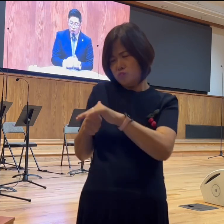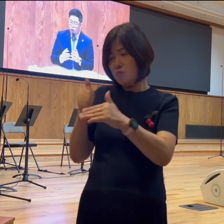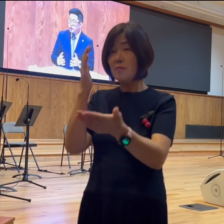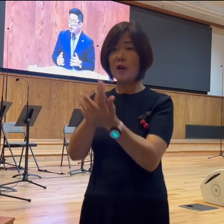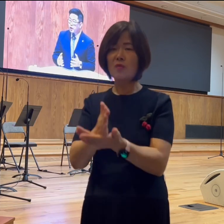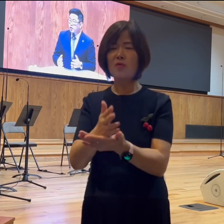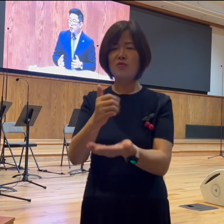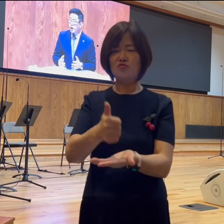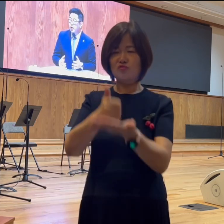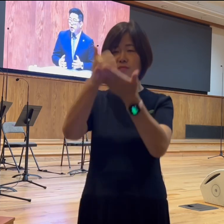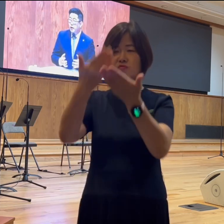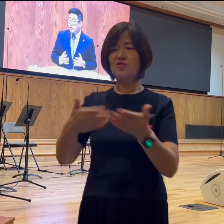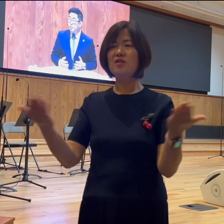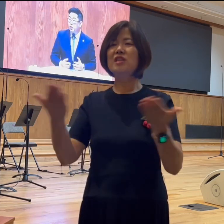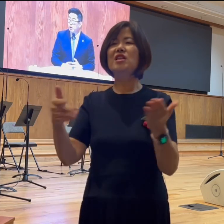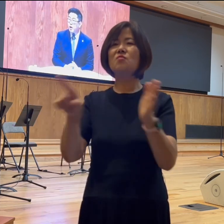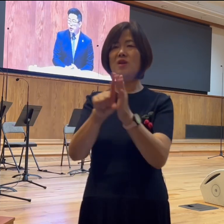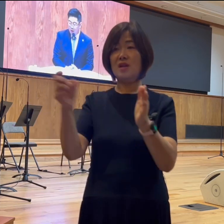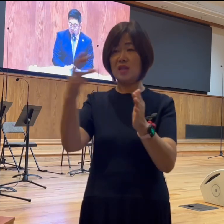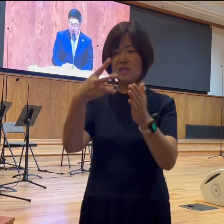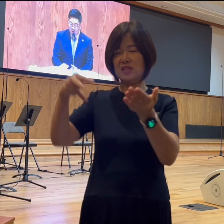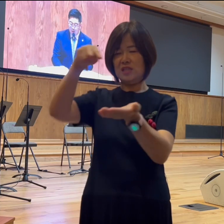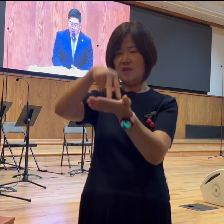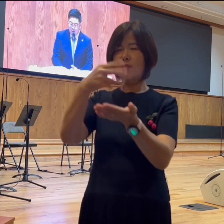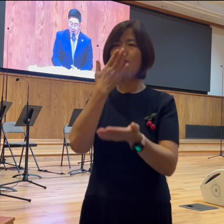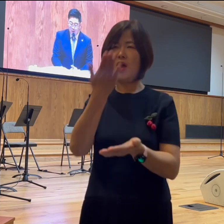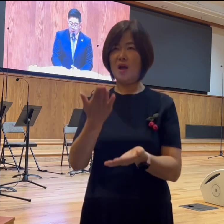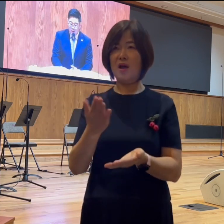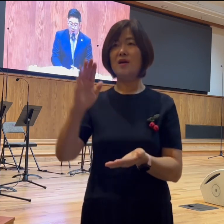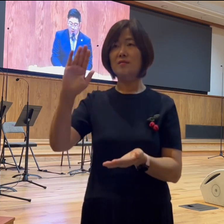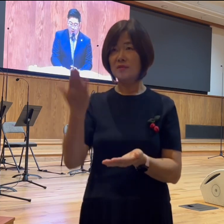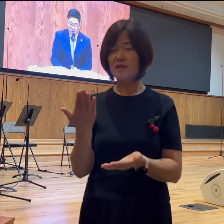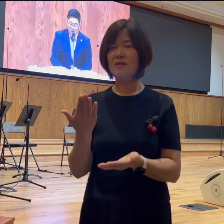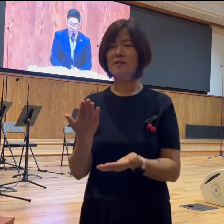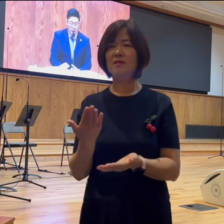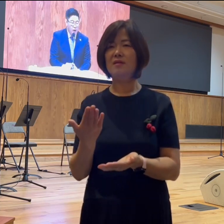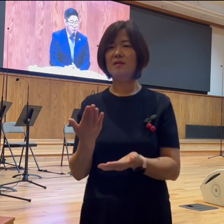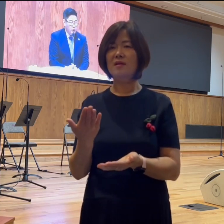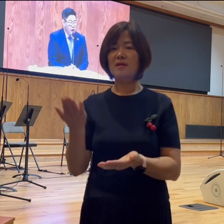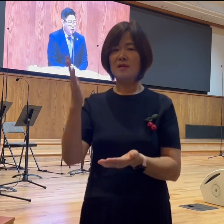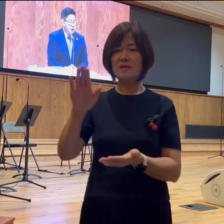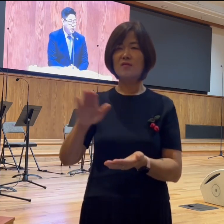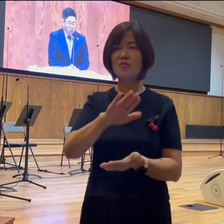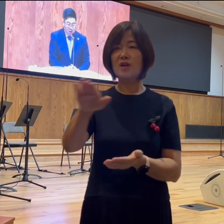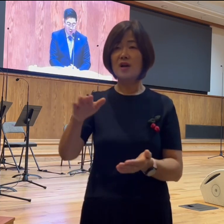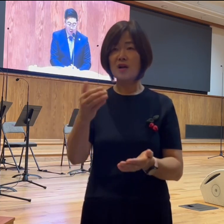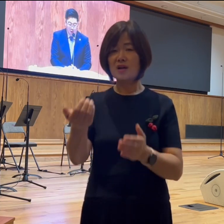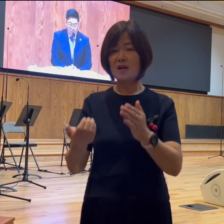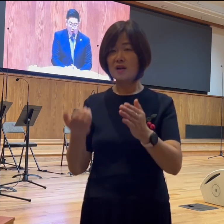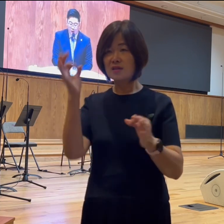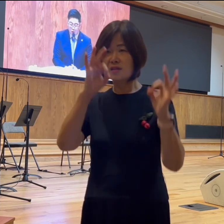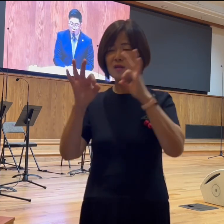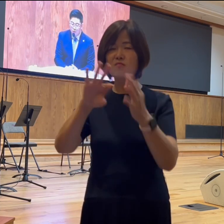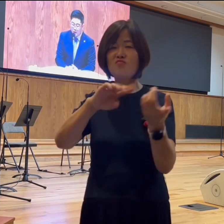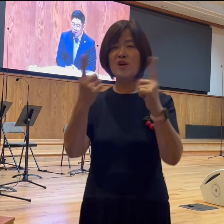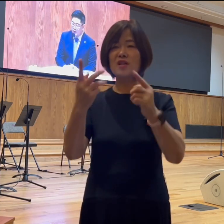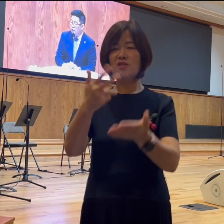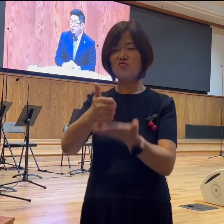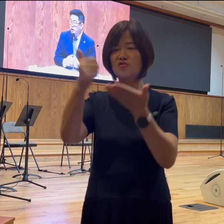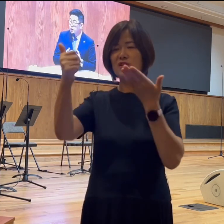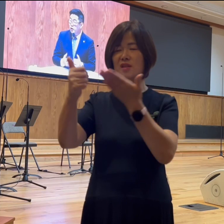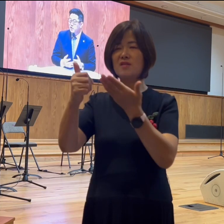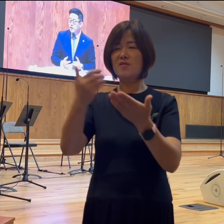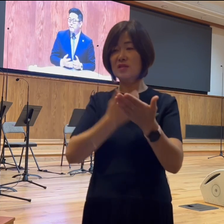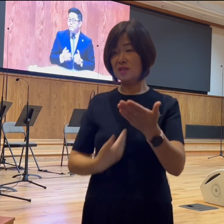주님 주시는 일을 위해 다시 한번 일어나게 될 것입니다. 그래서 저희가 아까 찾아보았던 부활하신 주님께서